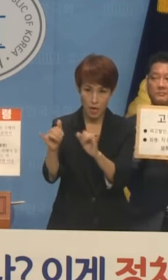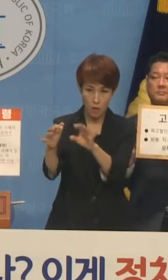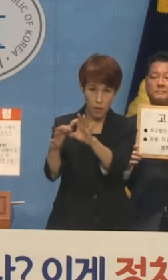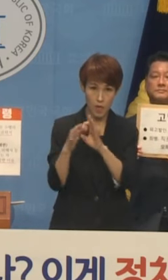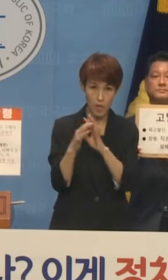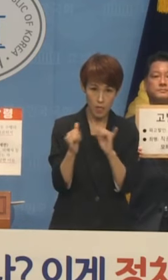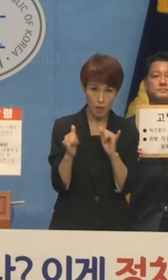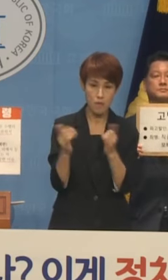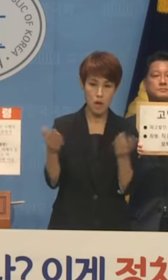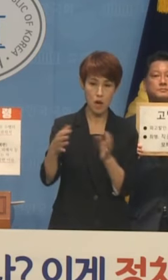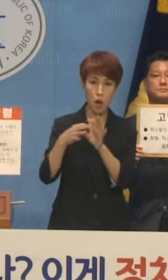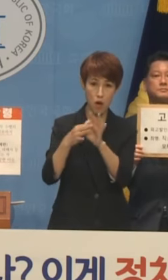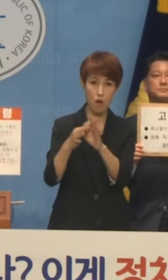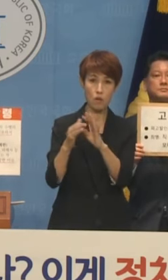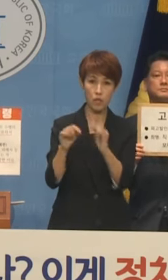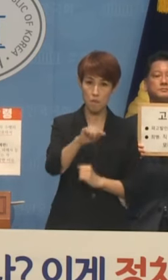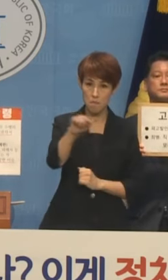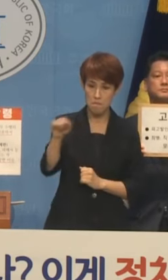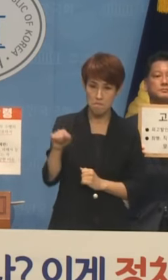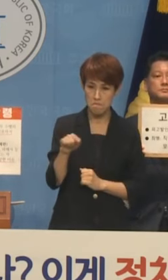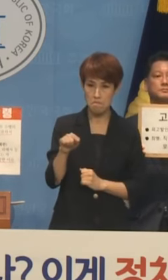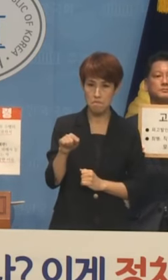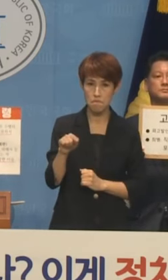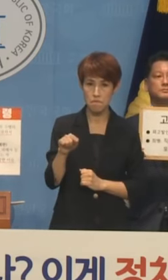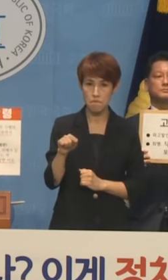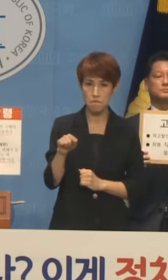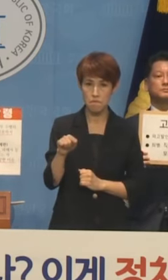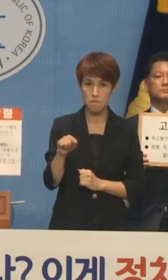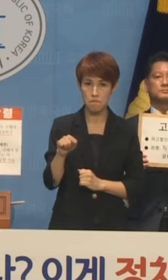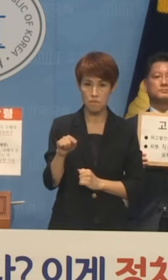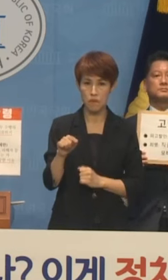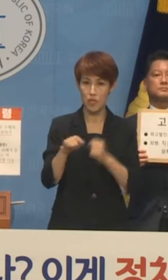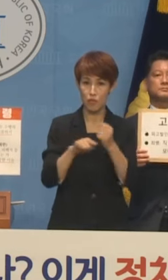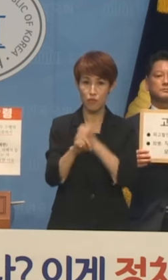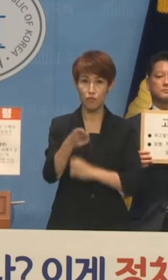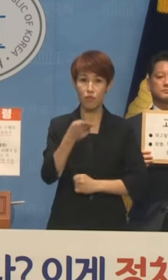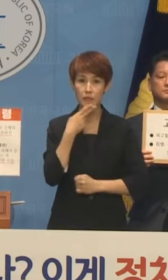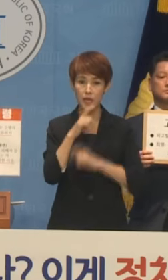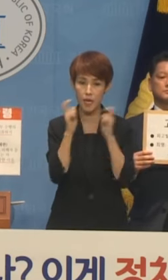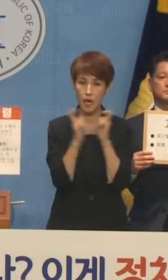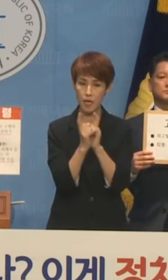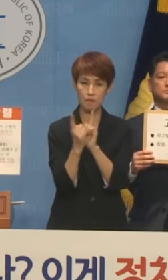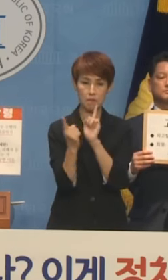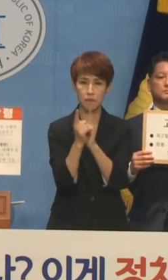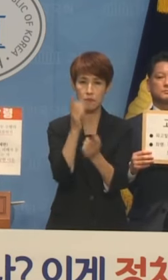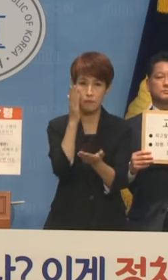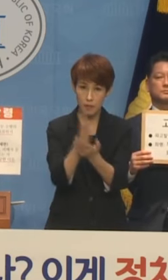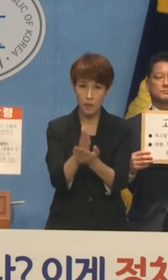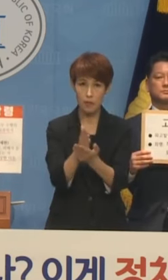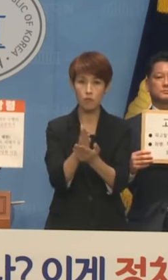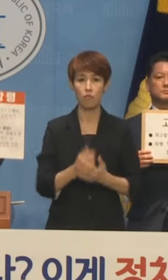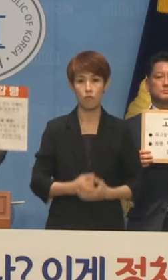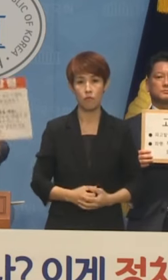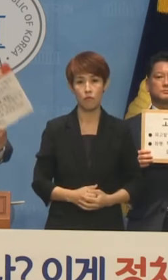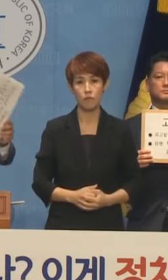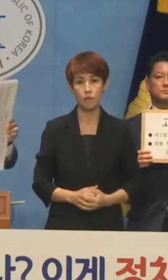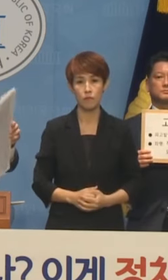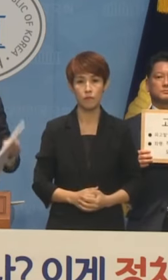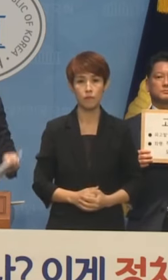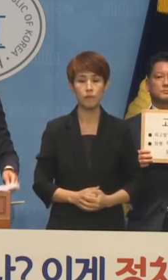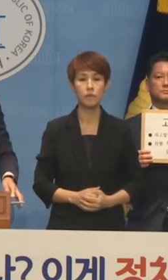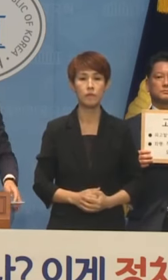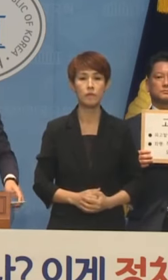기타 직무와 이해관계에 있는 자와 정당한 이유 없이 사적으로 접촉하지 아니한다.